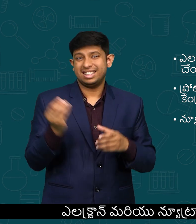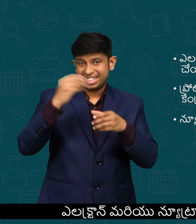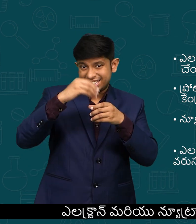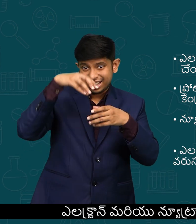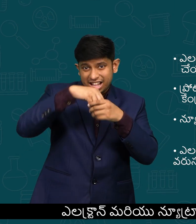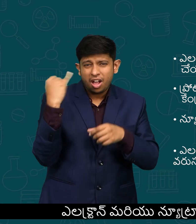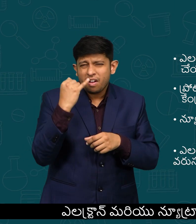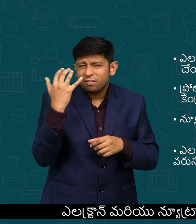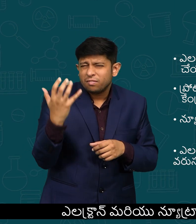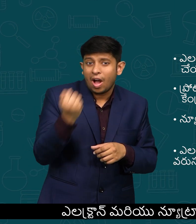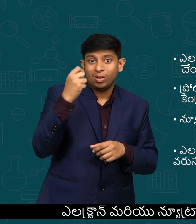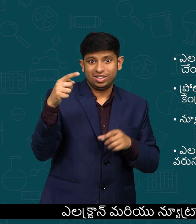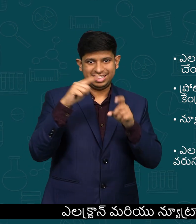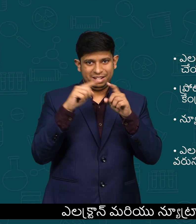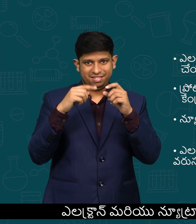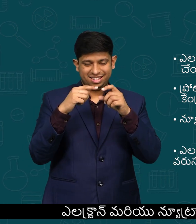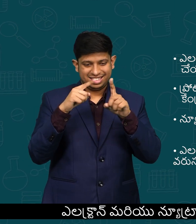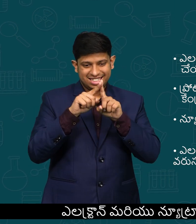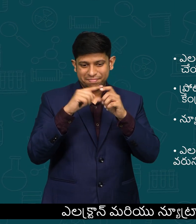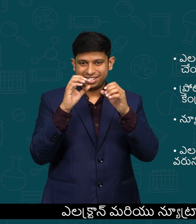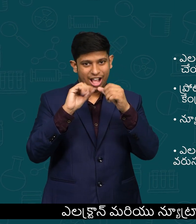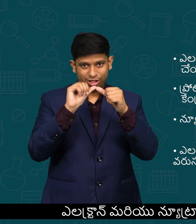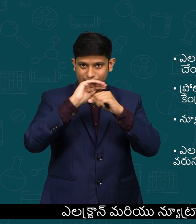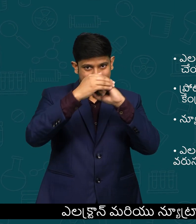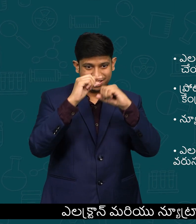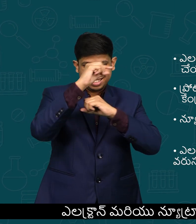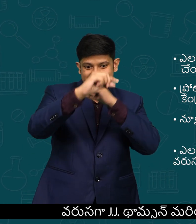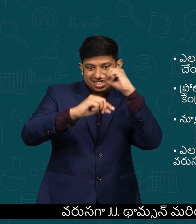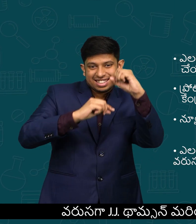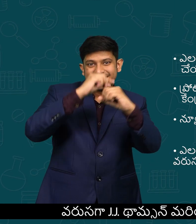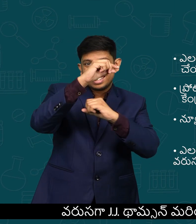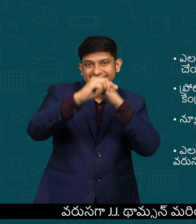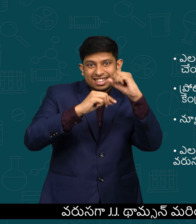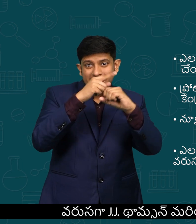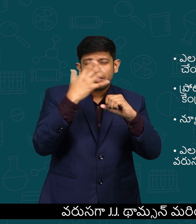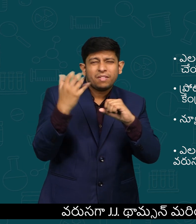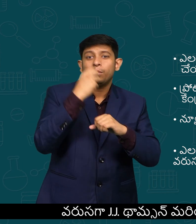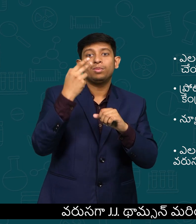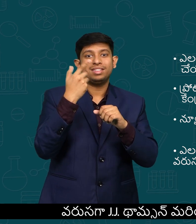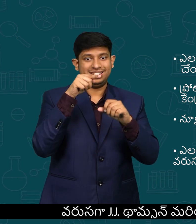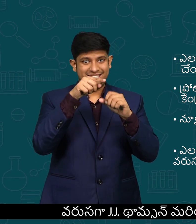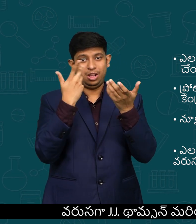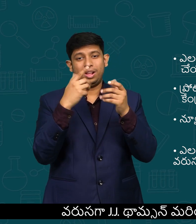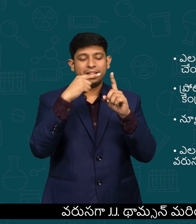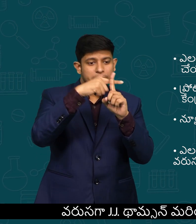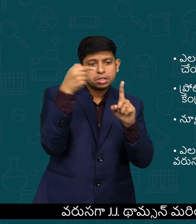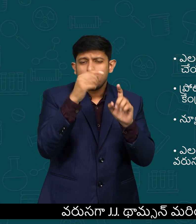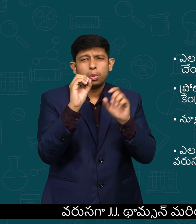ఎలక్ట్రాన్ మరియు న్యూట్రాన్ యొక్క ఆవిష్కరణకు క్రెడిట్ జె థామ్సన్ మరియు